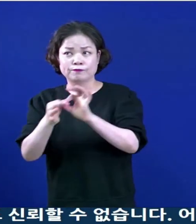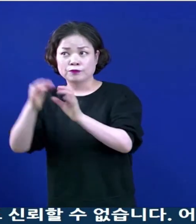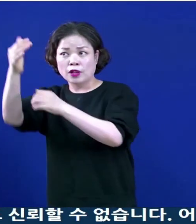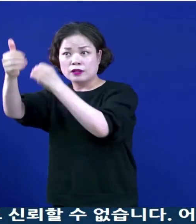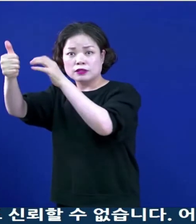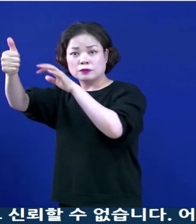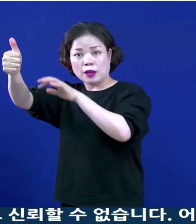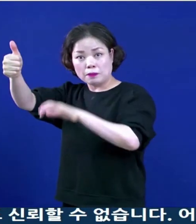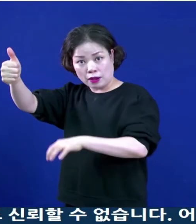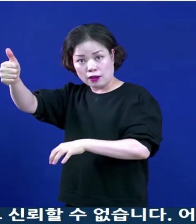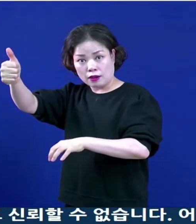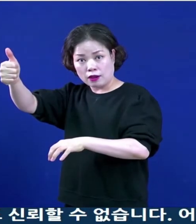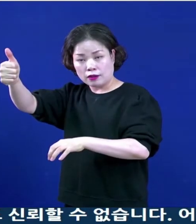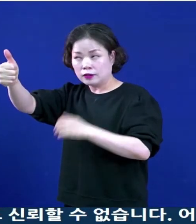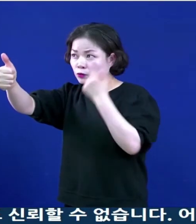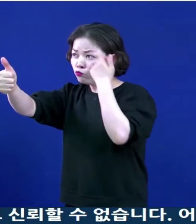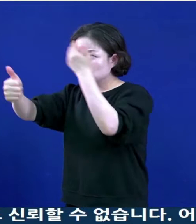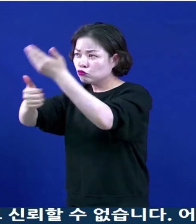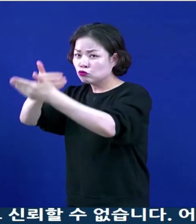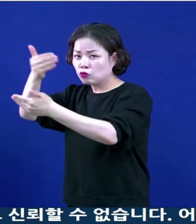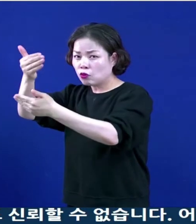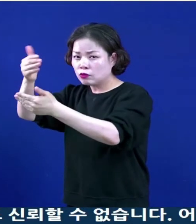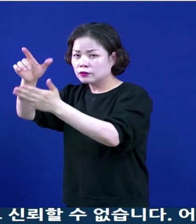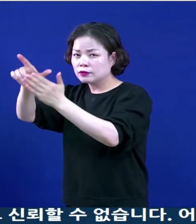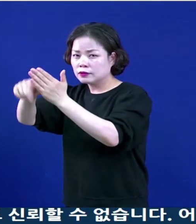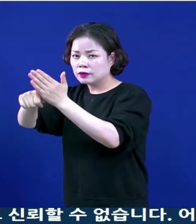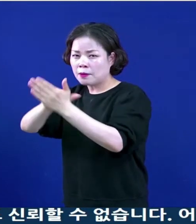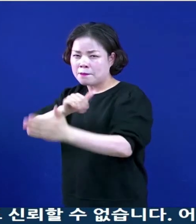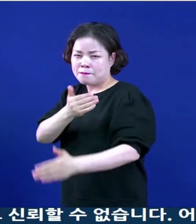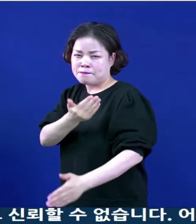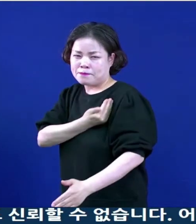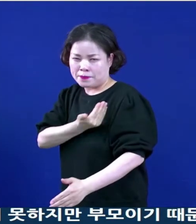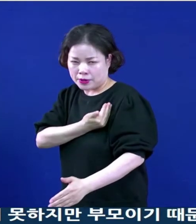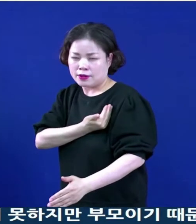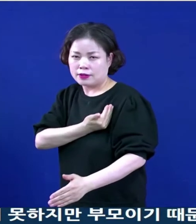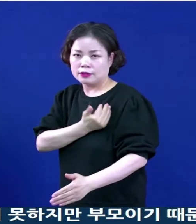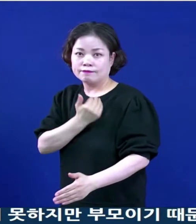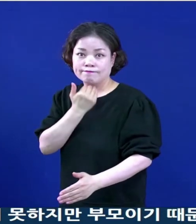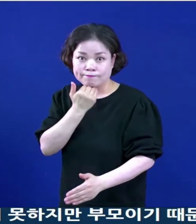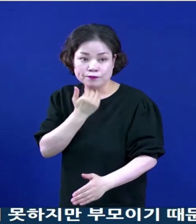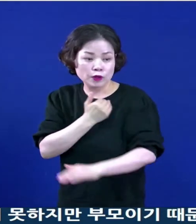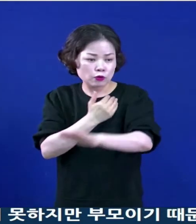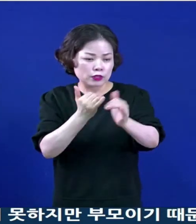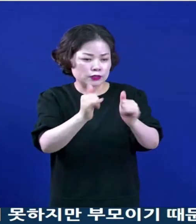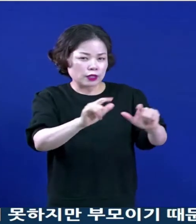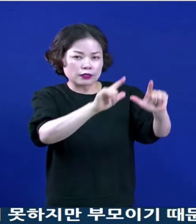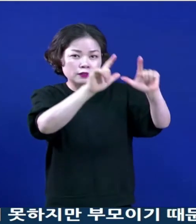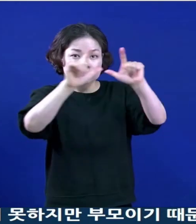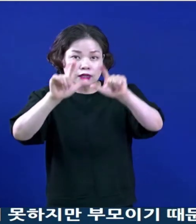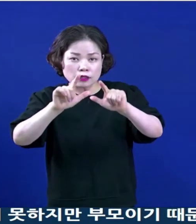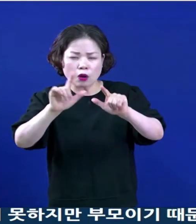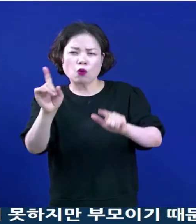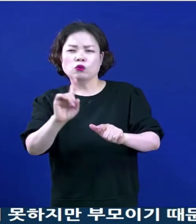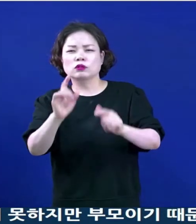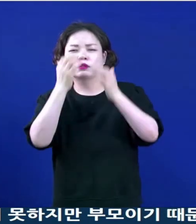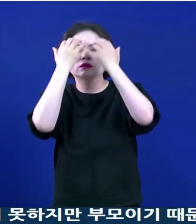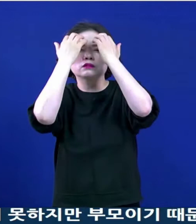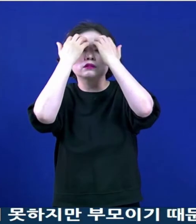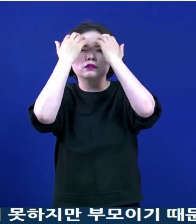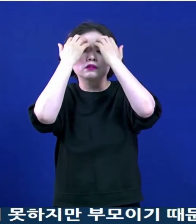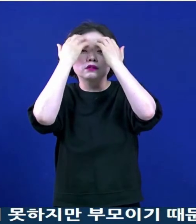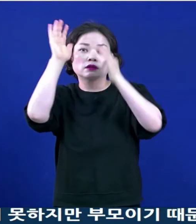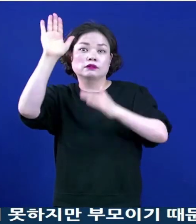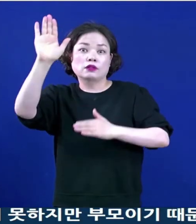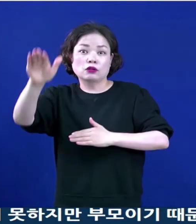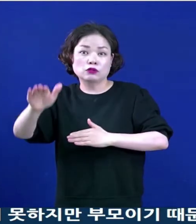하나님 앞에서 묻고 그 시간을 버티는 법을 배우는 것입니다. 여러분, 아마 우리 인생 가운데 찾아오는 그 어떤 고난들은